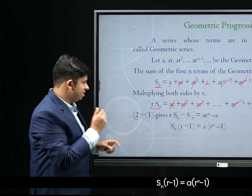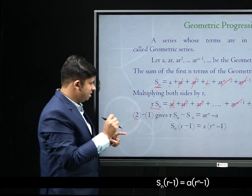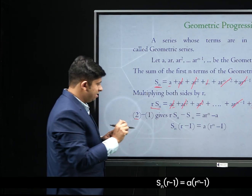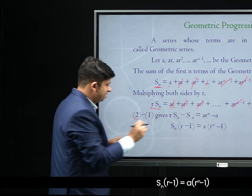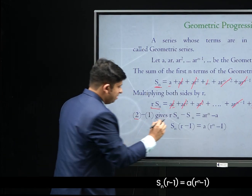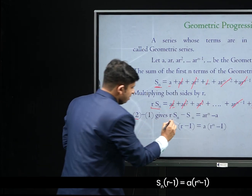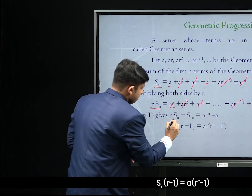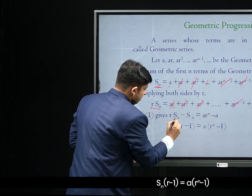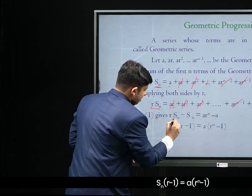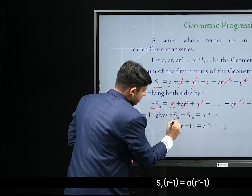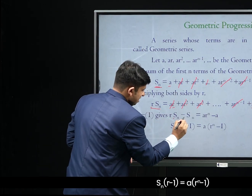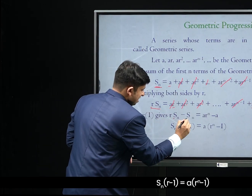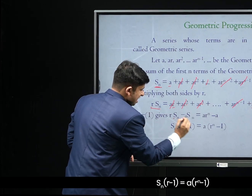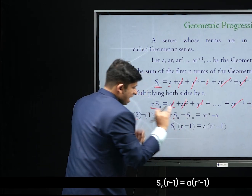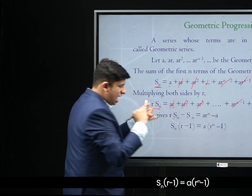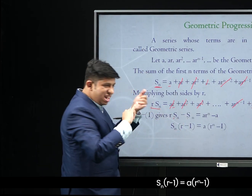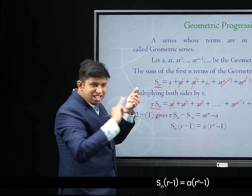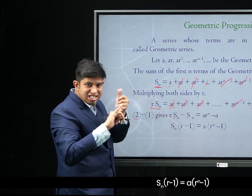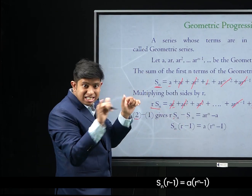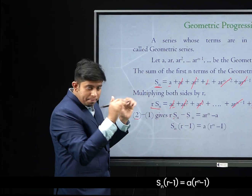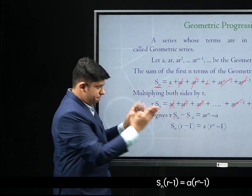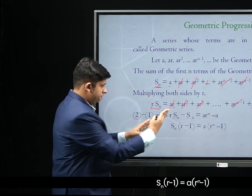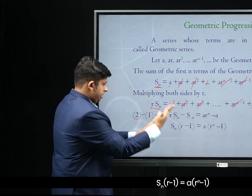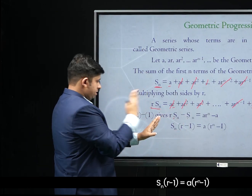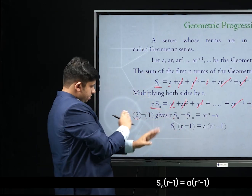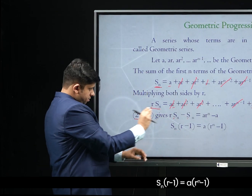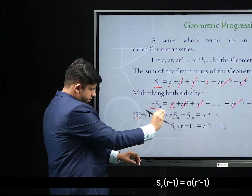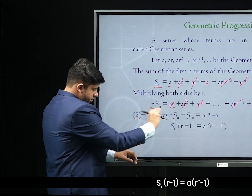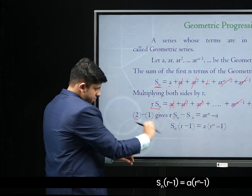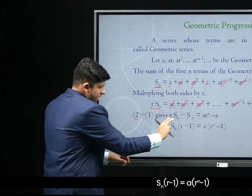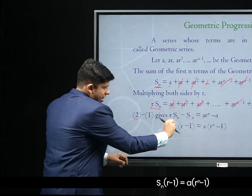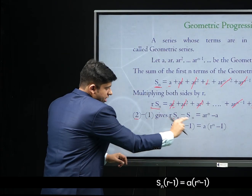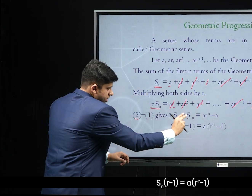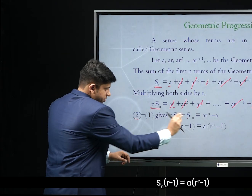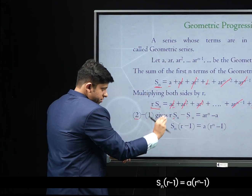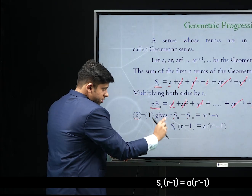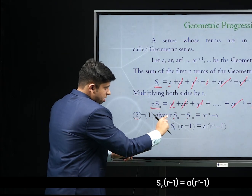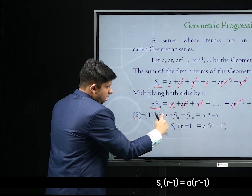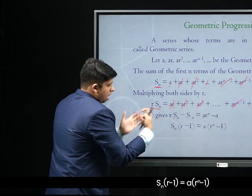Sn of R minus 1 is equal A of R power n minus